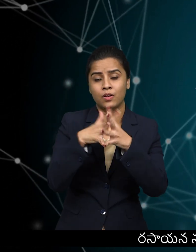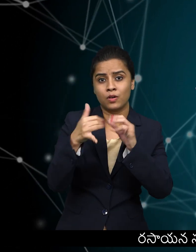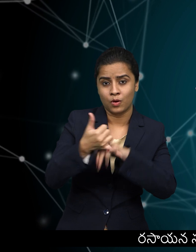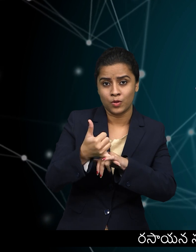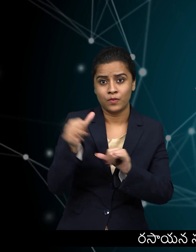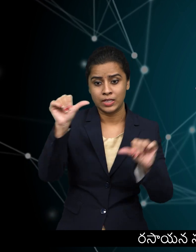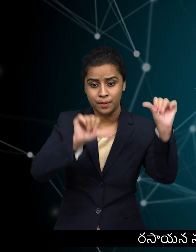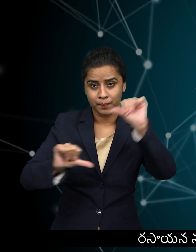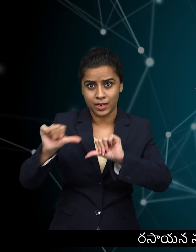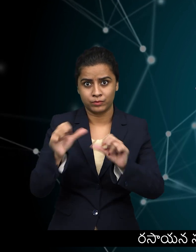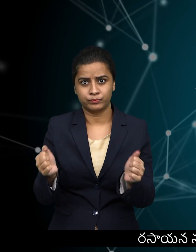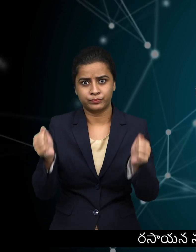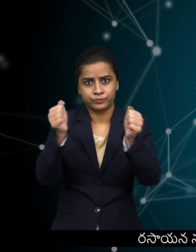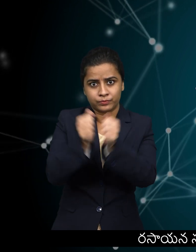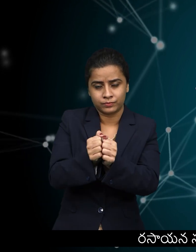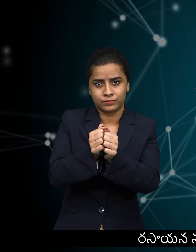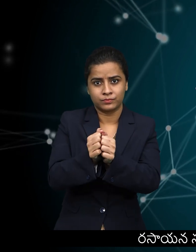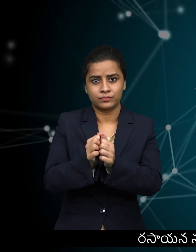రసాయన సంయోగ నియమాలు,